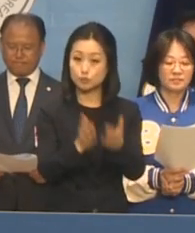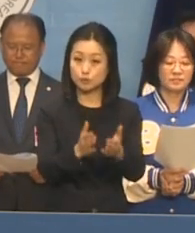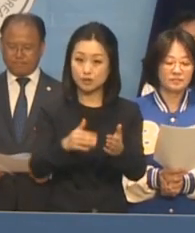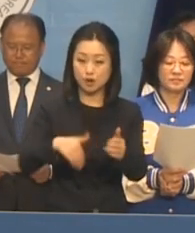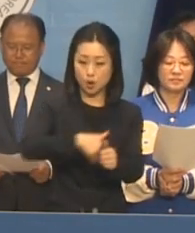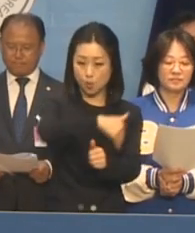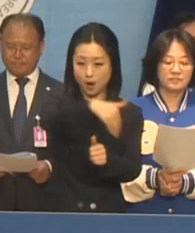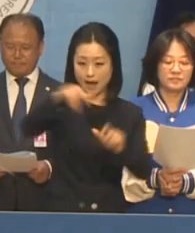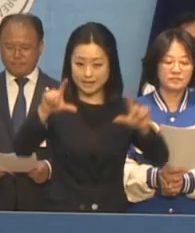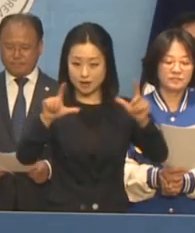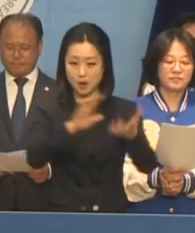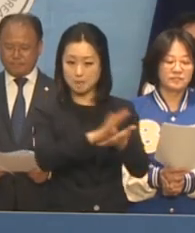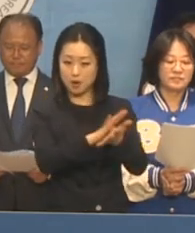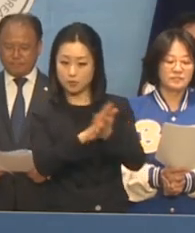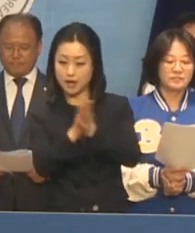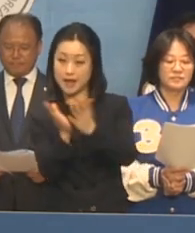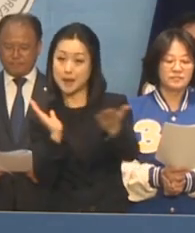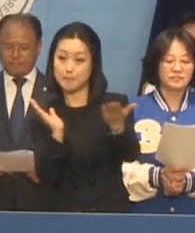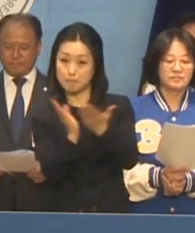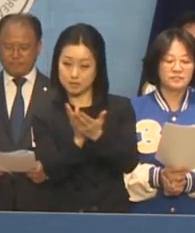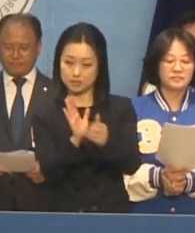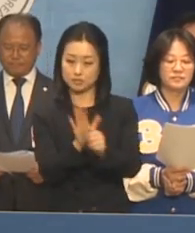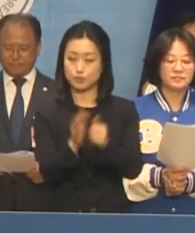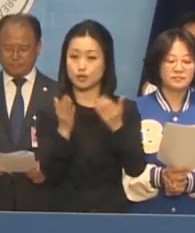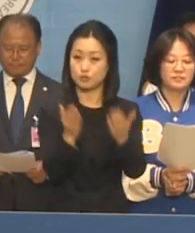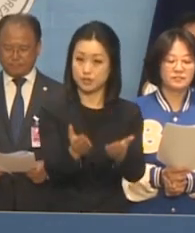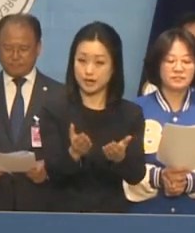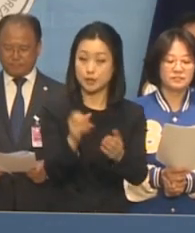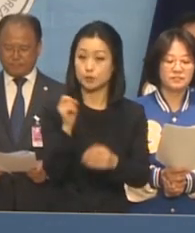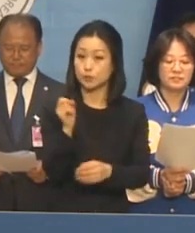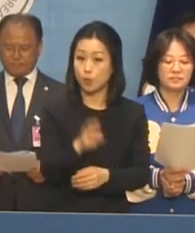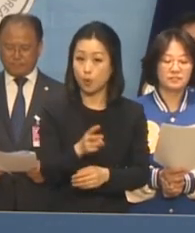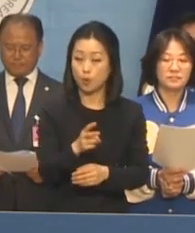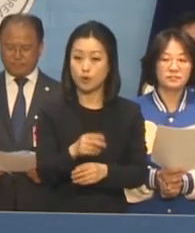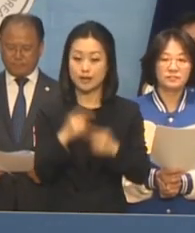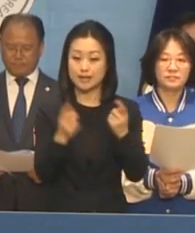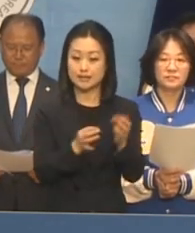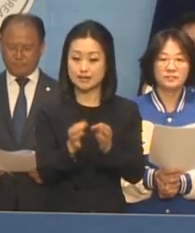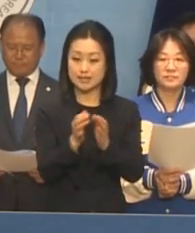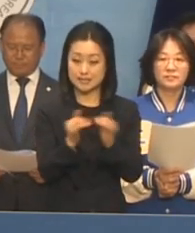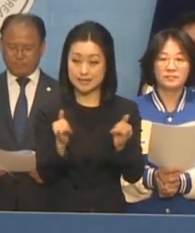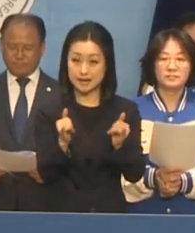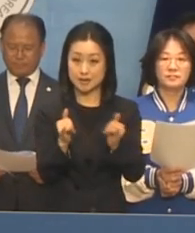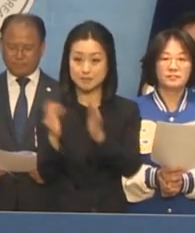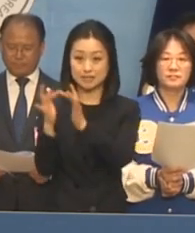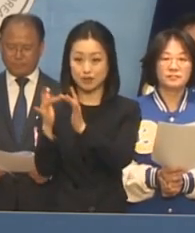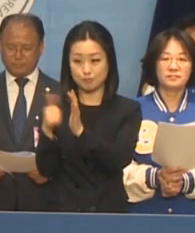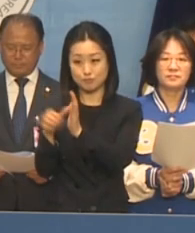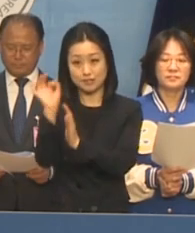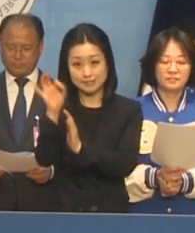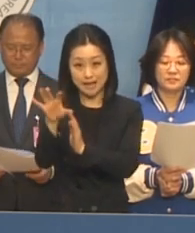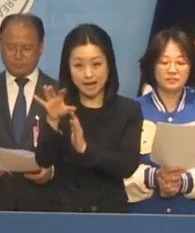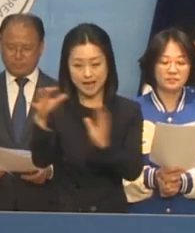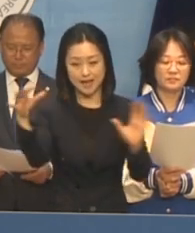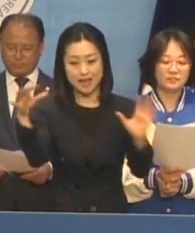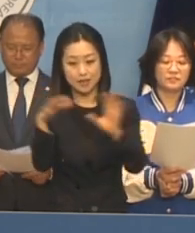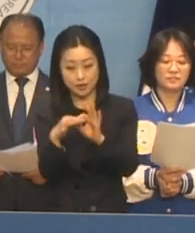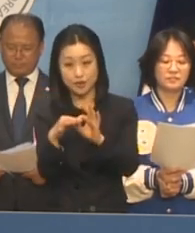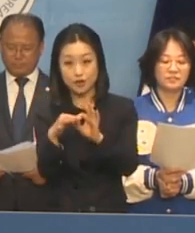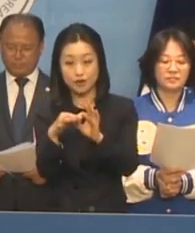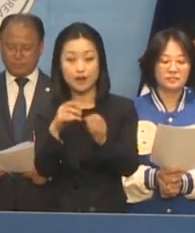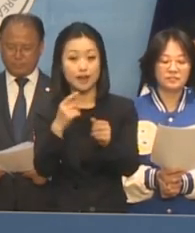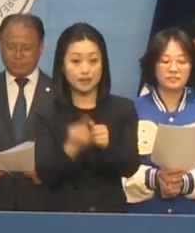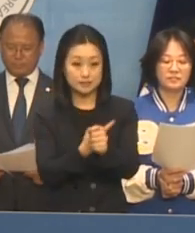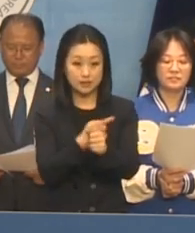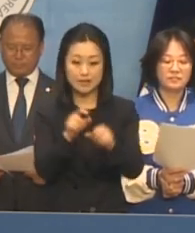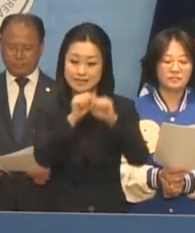변화에 대응할 수 있도록 돕겠습니다 아울러 소상공인의 디지털 전환 격차 해소 디지털 전환